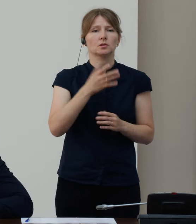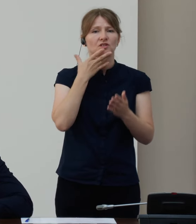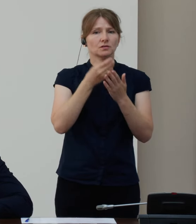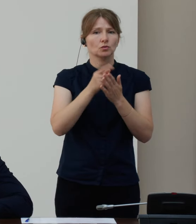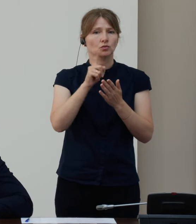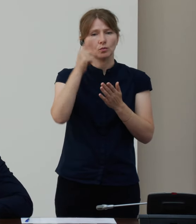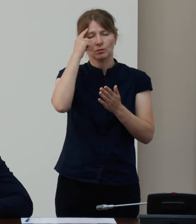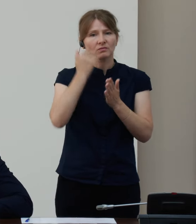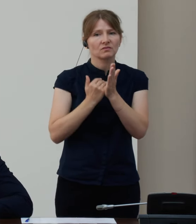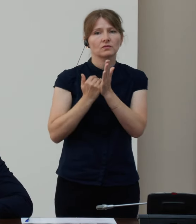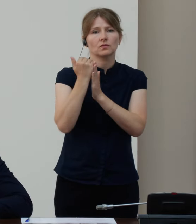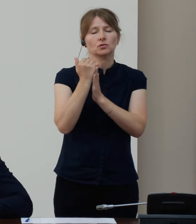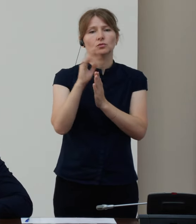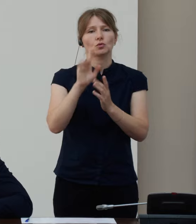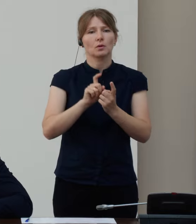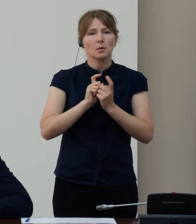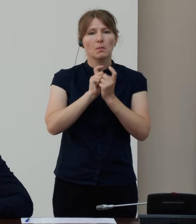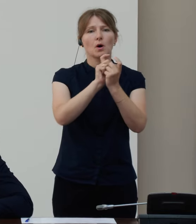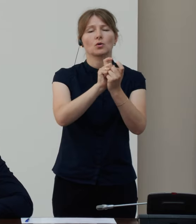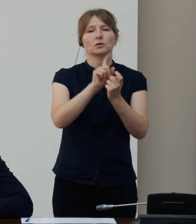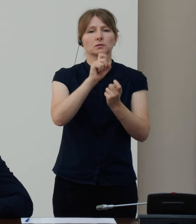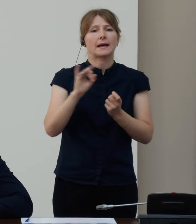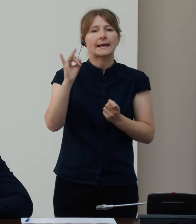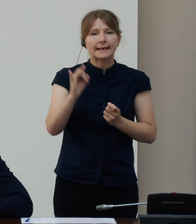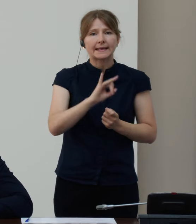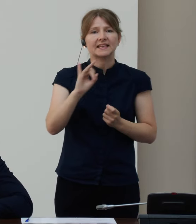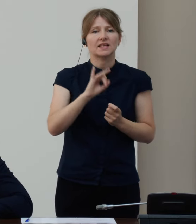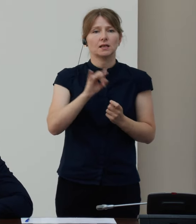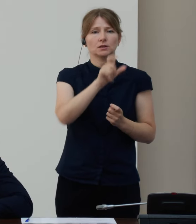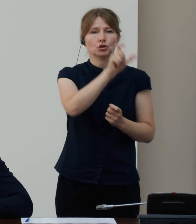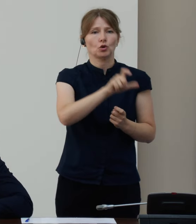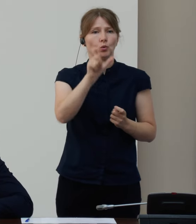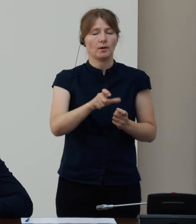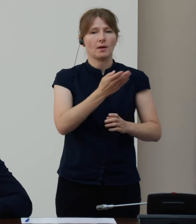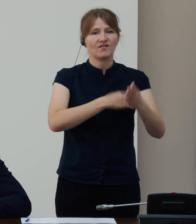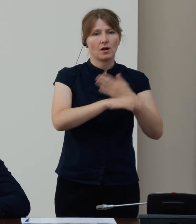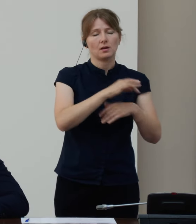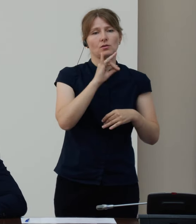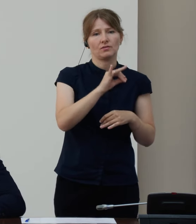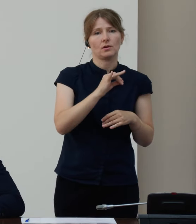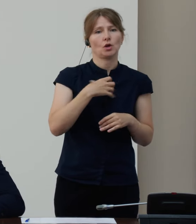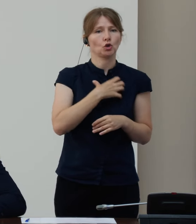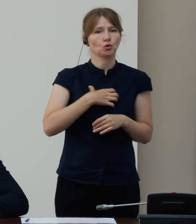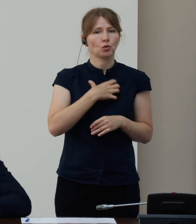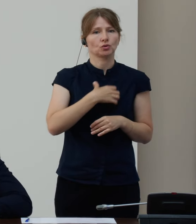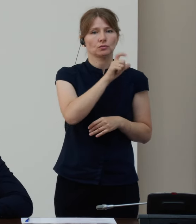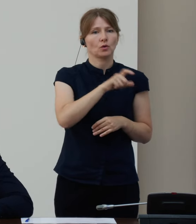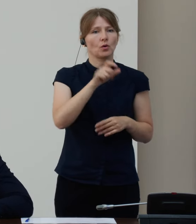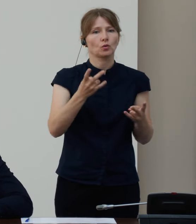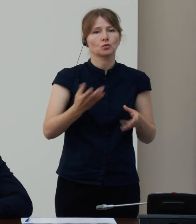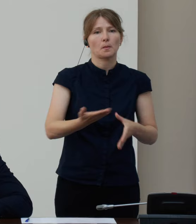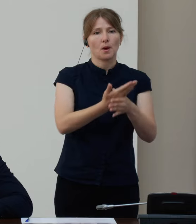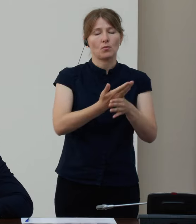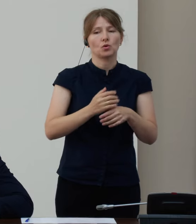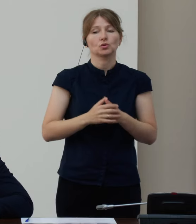și mai dâși în lupta lor pentru interesele beneficiarilor. Toate aceste lucruri noi ne-am propus să le